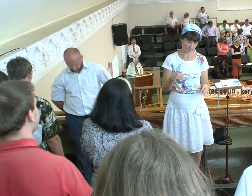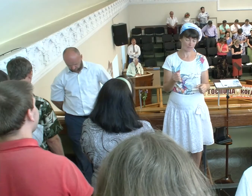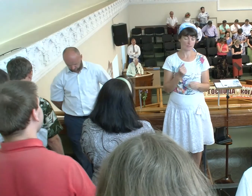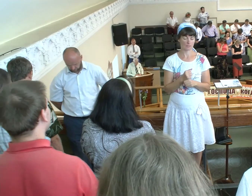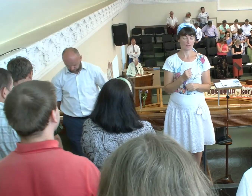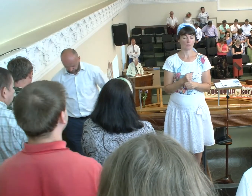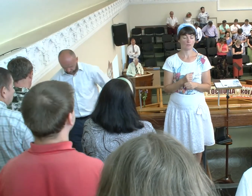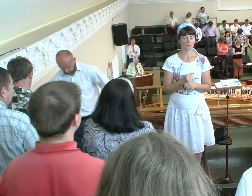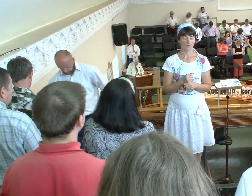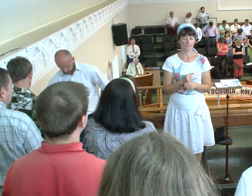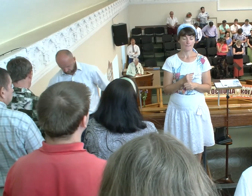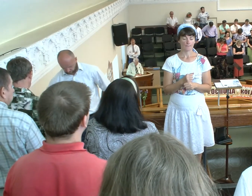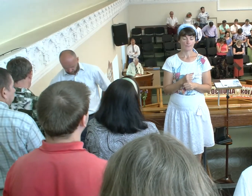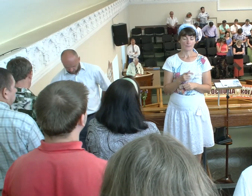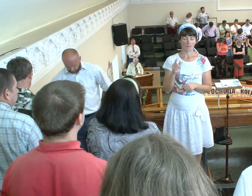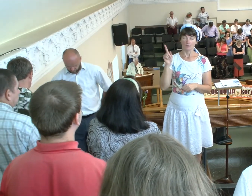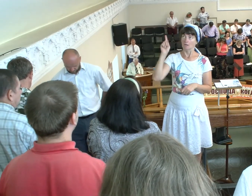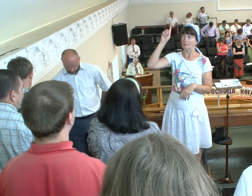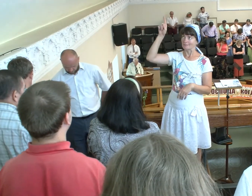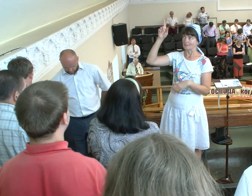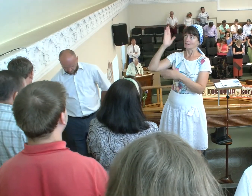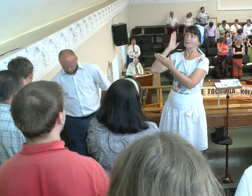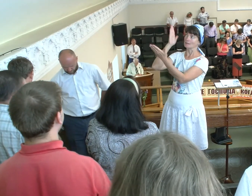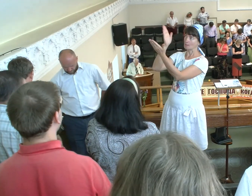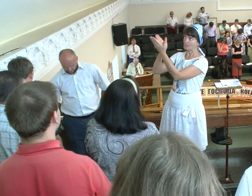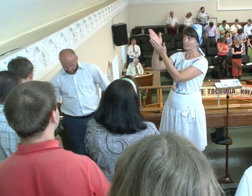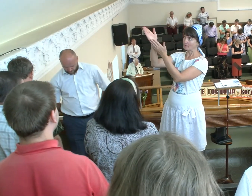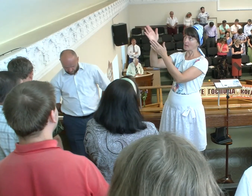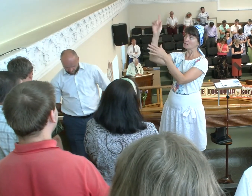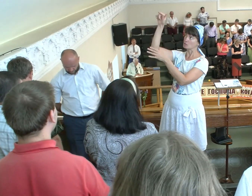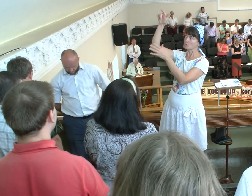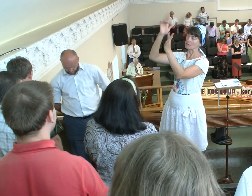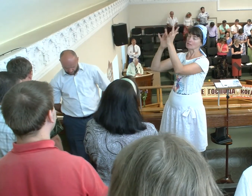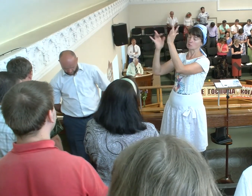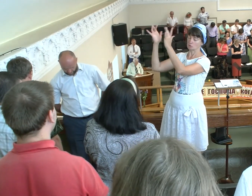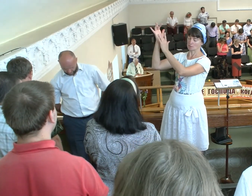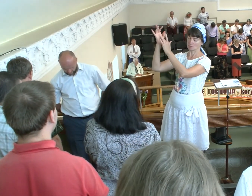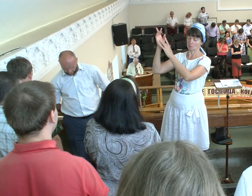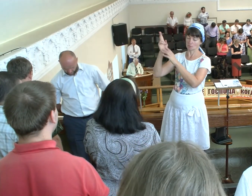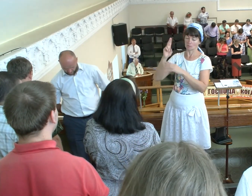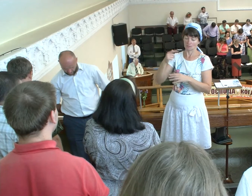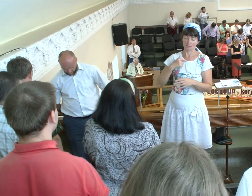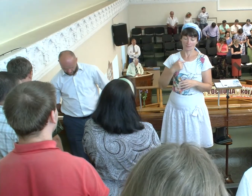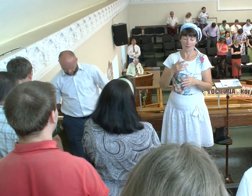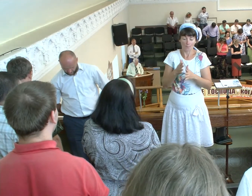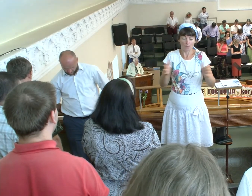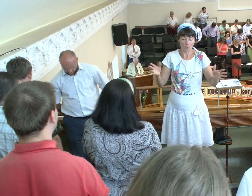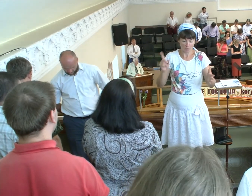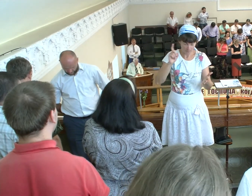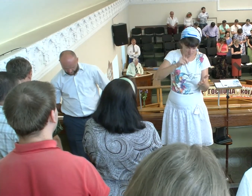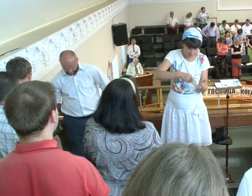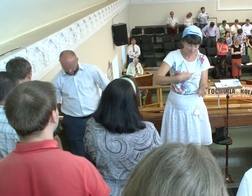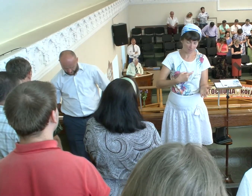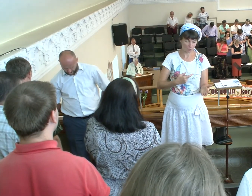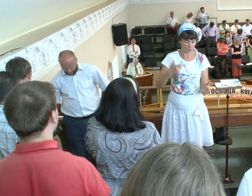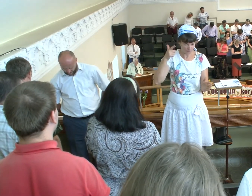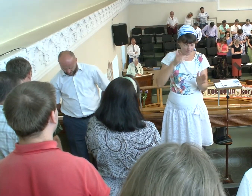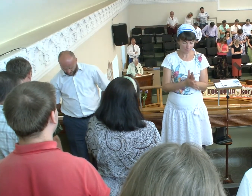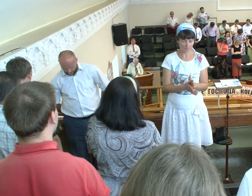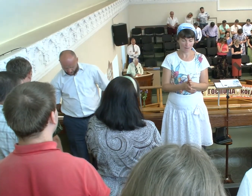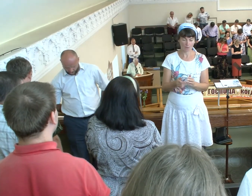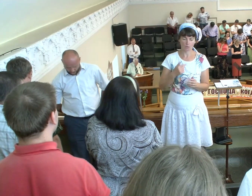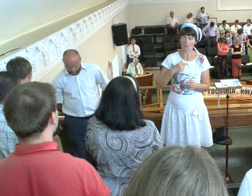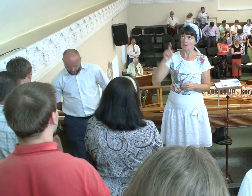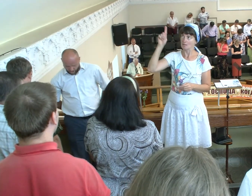на Иисуса Христа, которого еще чем больше познаю, тем больше верю, как я мало знаю Тебя. Как